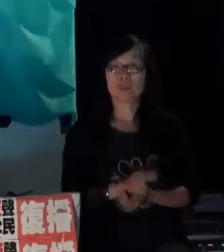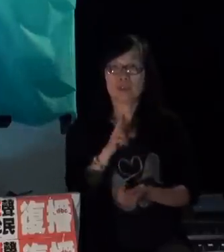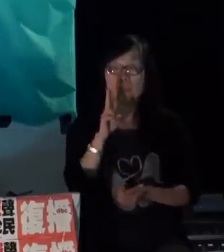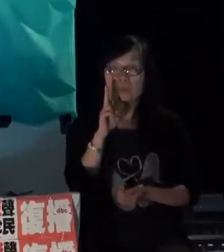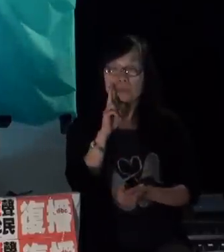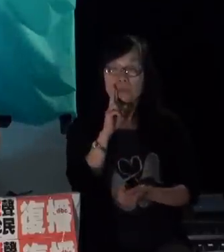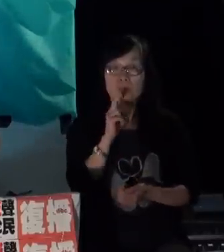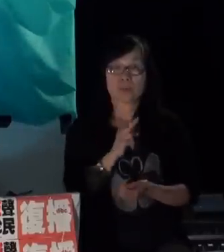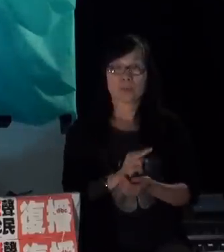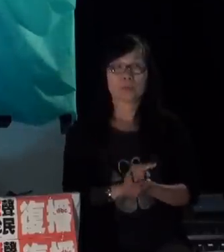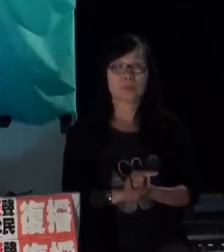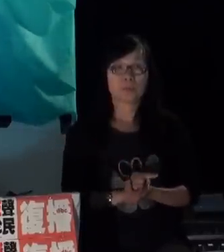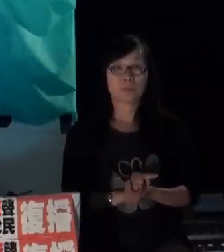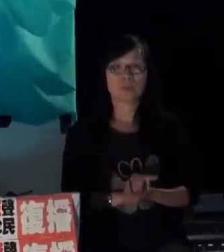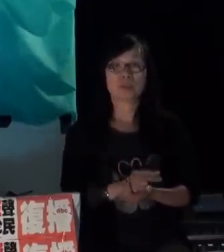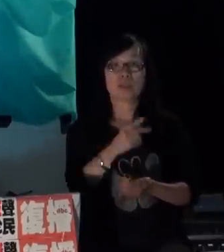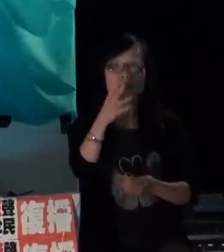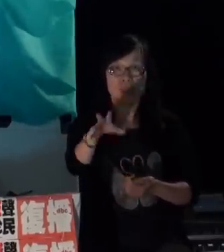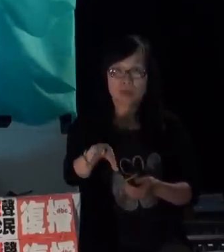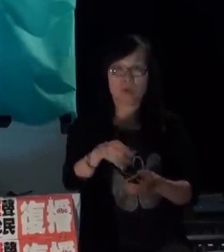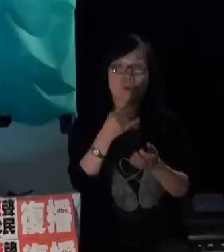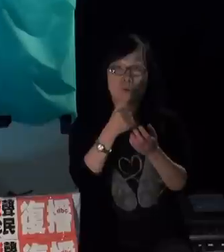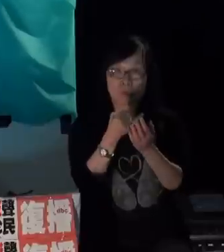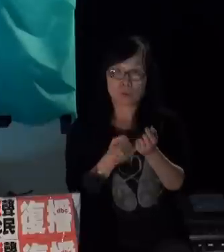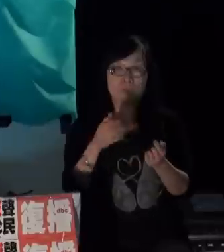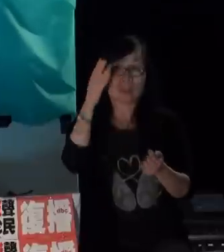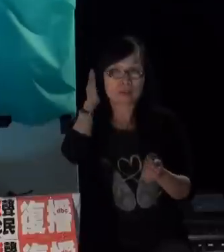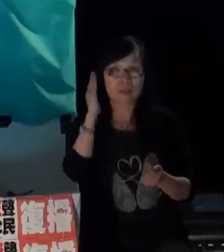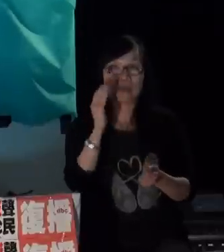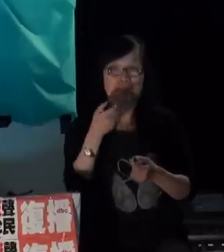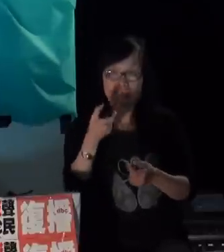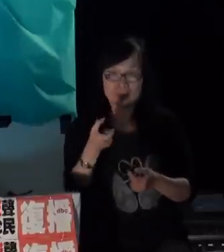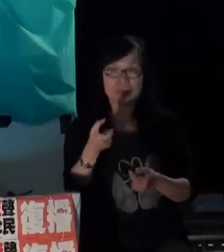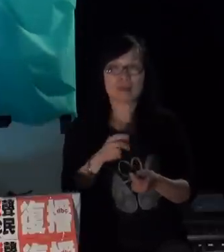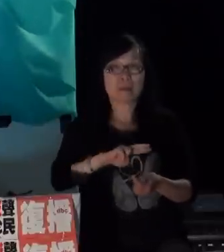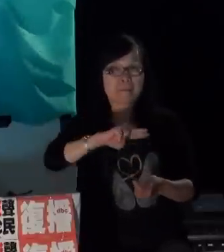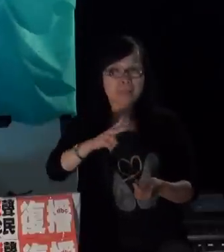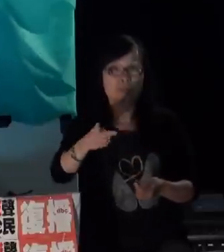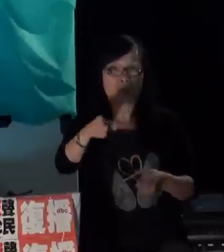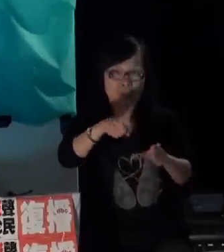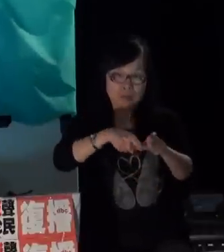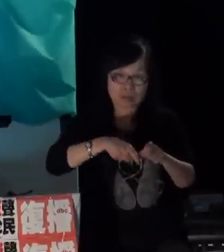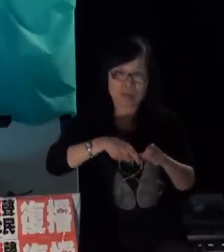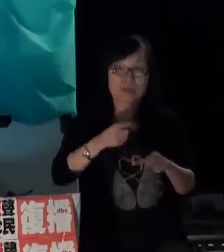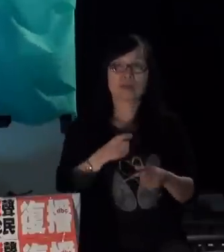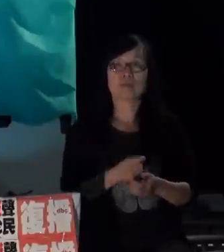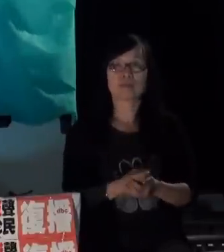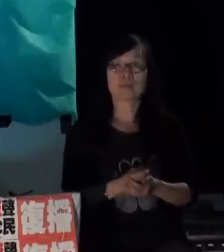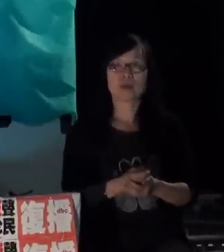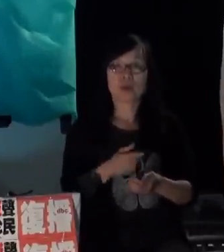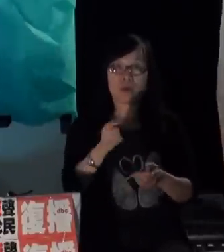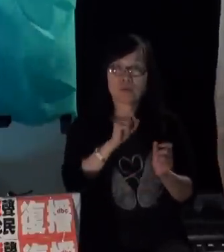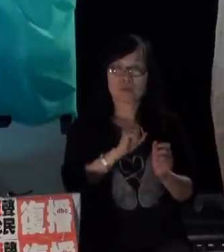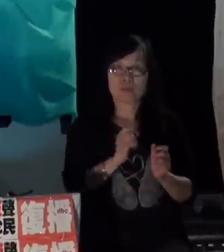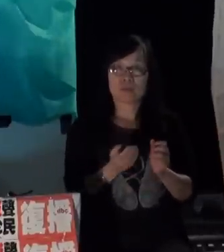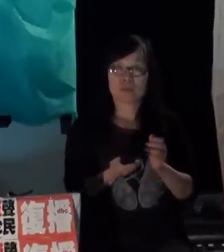你係有攞到個仔嘅錢而形成你嘅收入或者資產係多